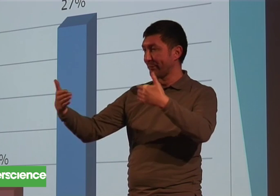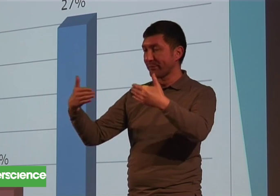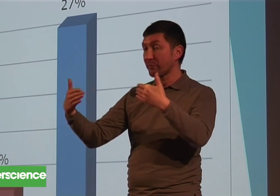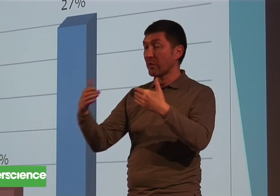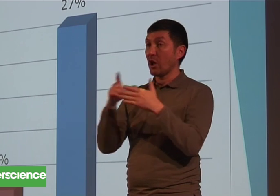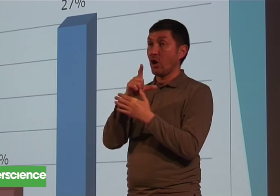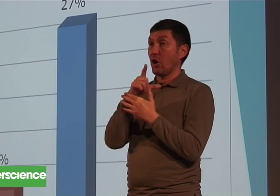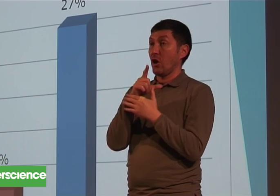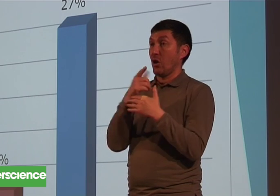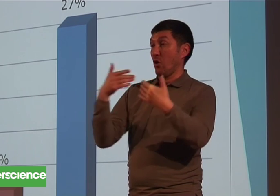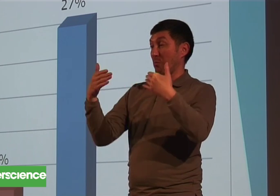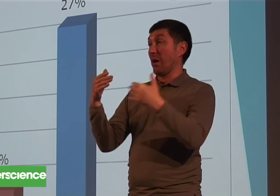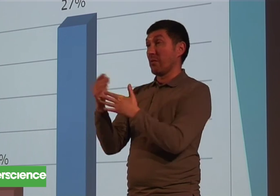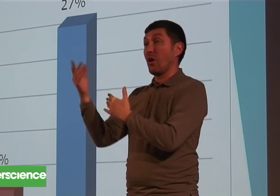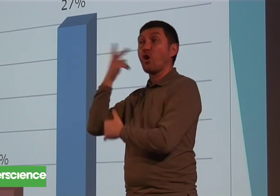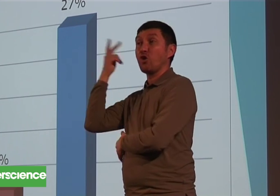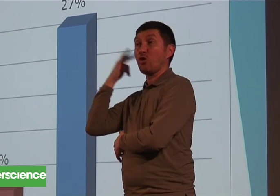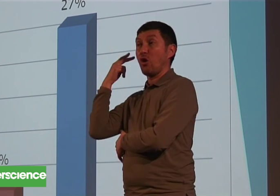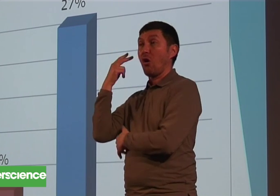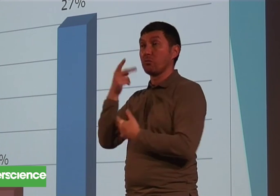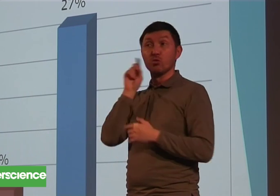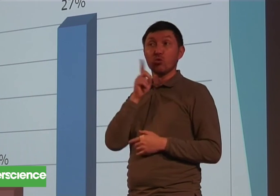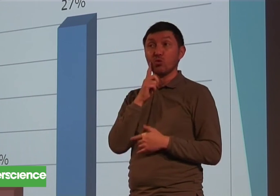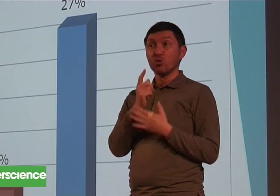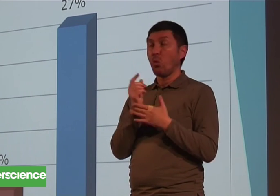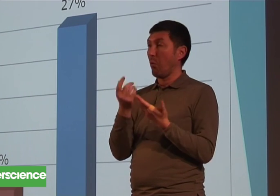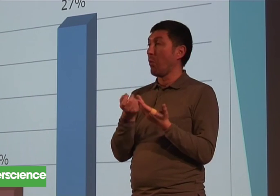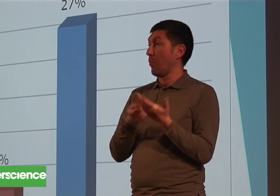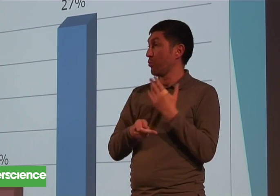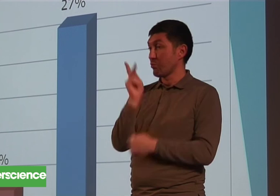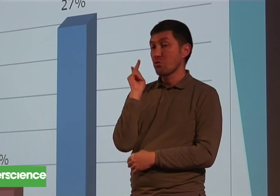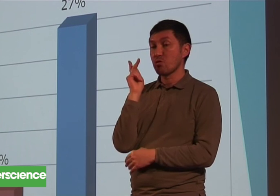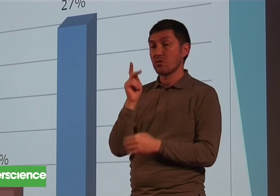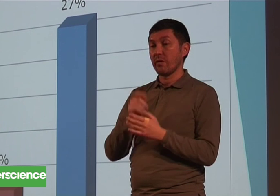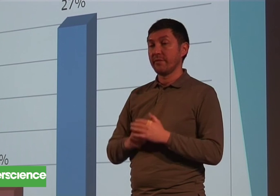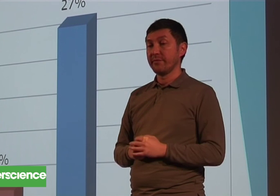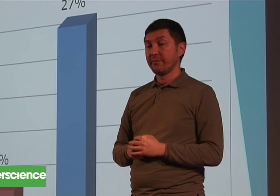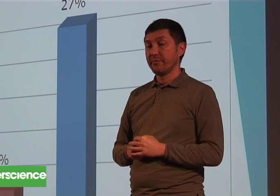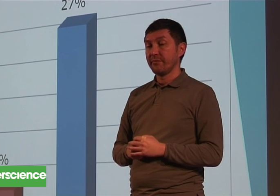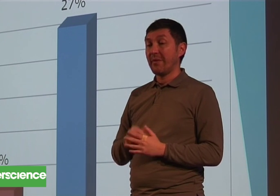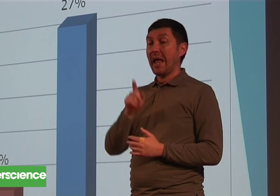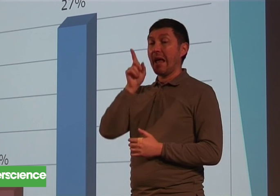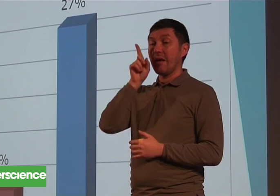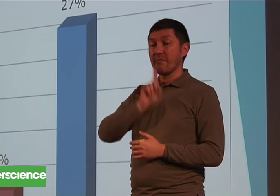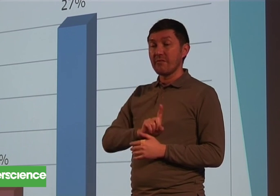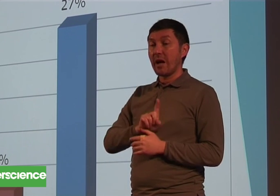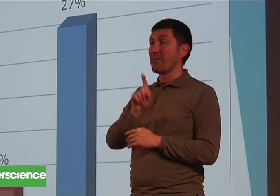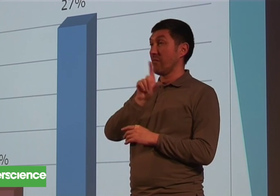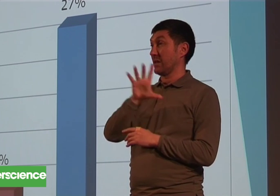plus touchés qu'en population générale, avec 27% de violences sexuelles subies déclarées par les femmes, ce qui est 2 fois plus qu'en population